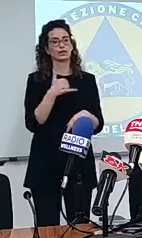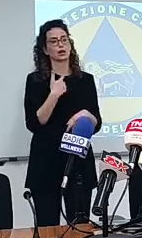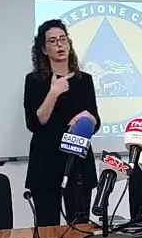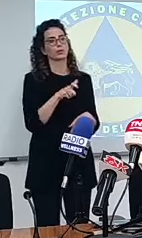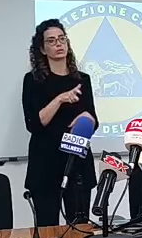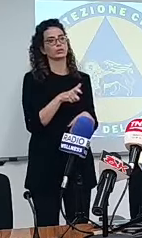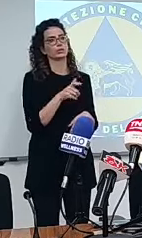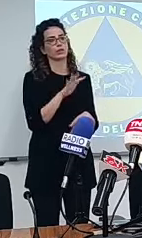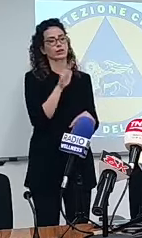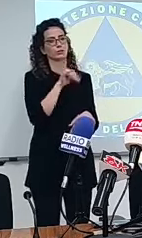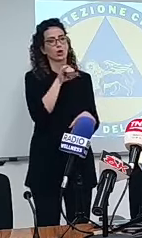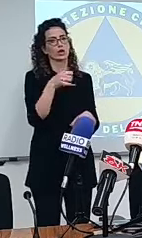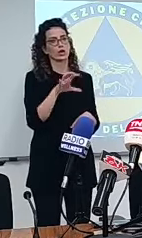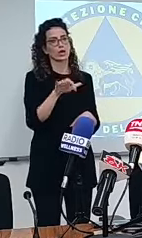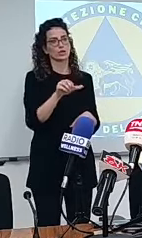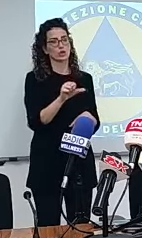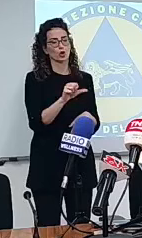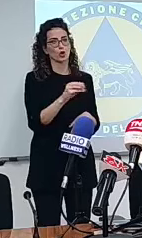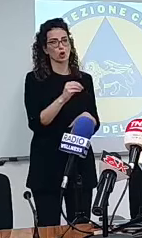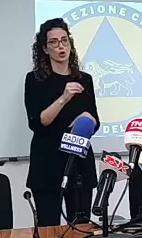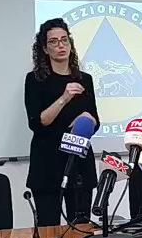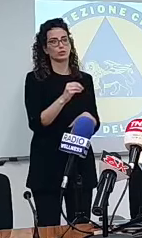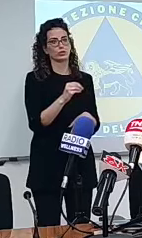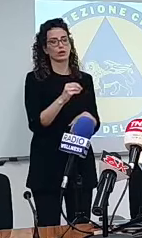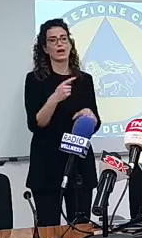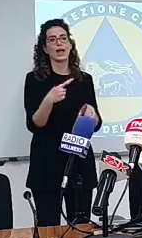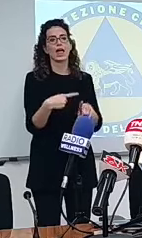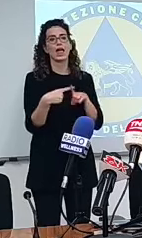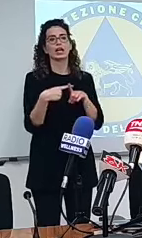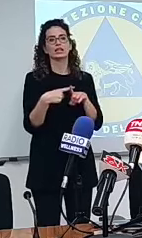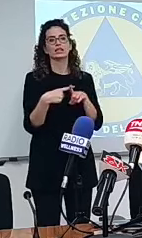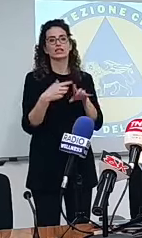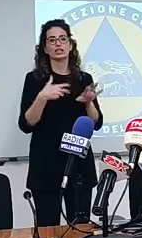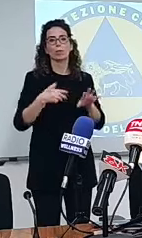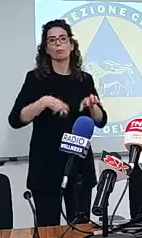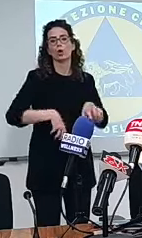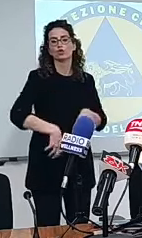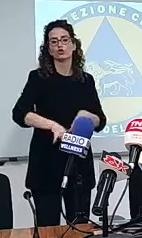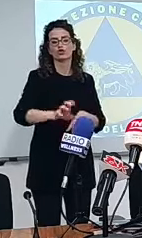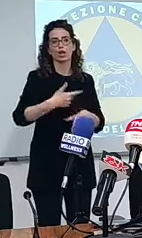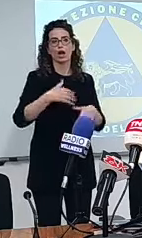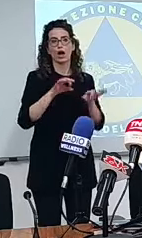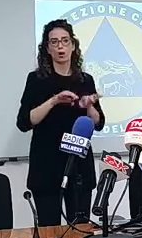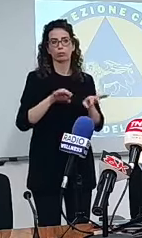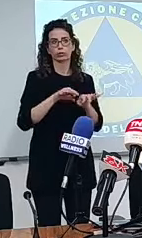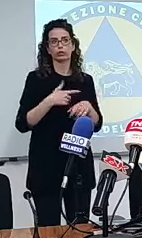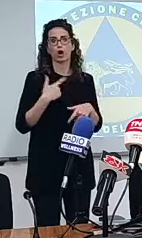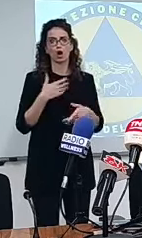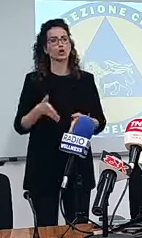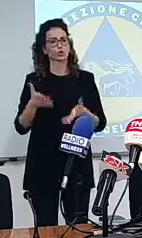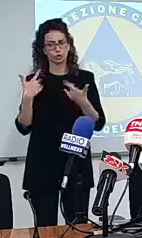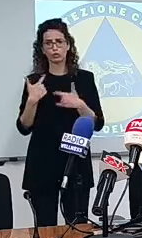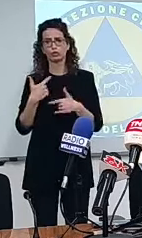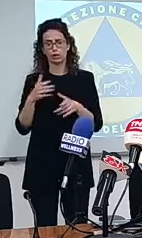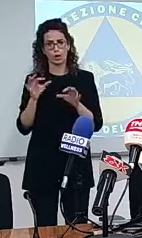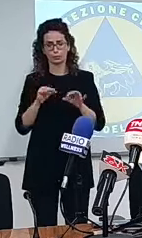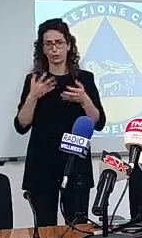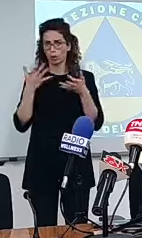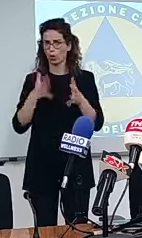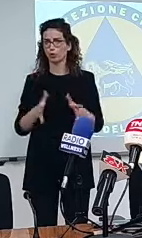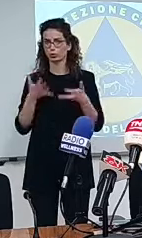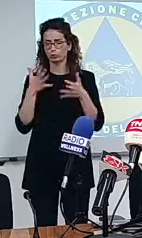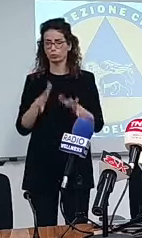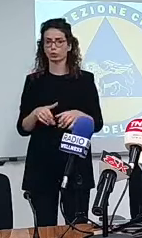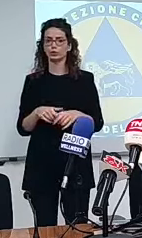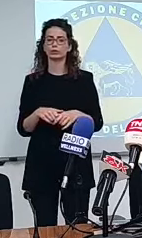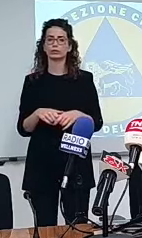risulta che per esempio a Jesolo l'ex bocciodromo è già pronto ed era stato destinato proprio a questo scopo. Sì, sì, no, le strutture per quanto ci riguarda so che sono pronte, si sono già